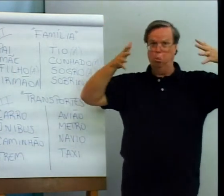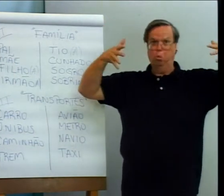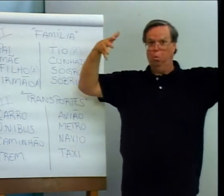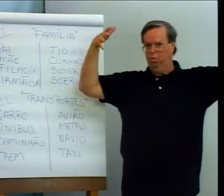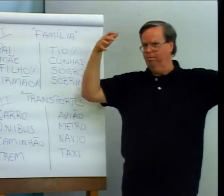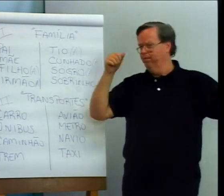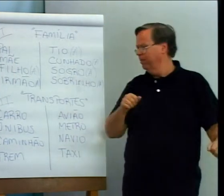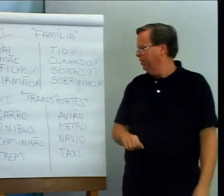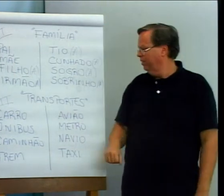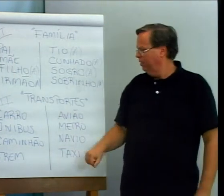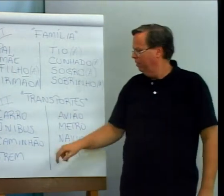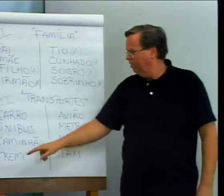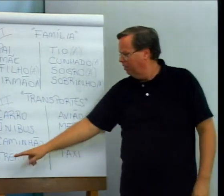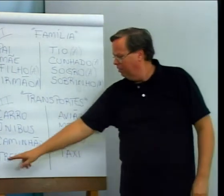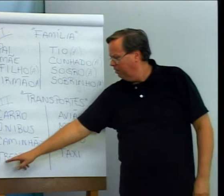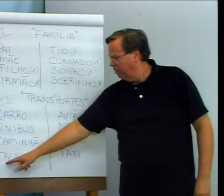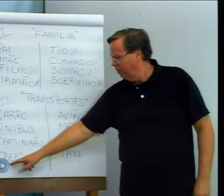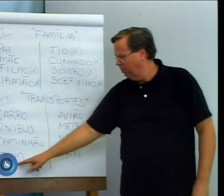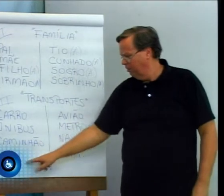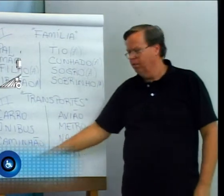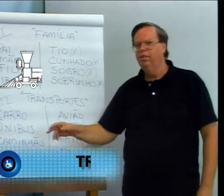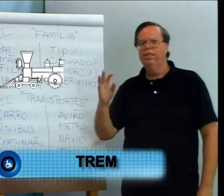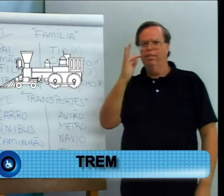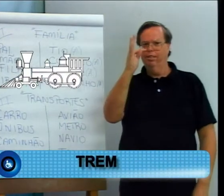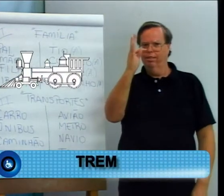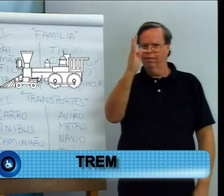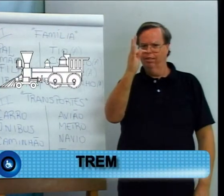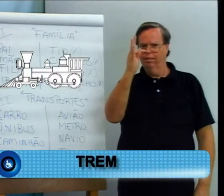Caminhão, que é grande. Trem.